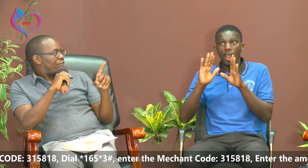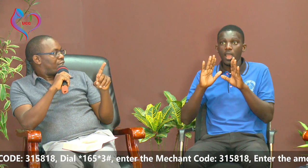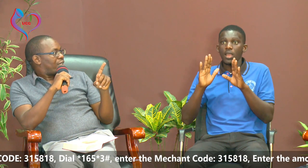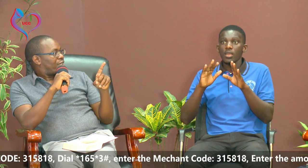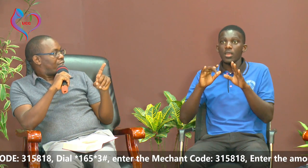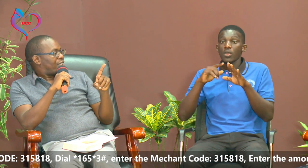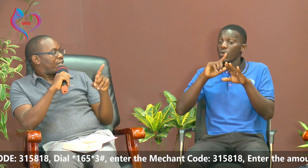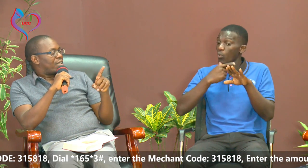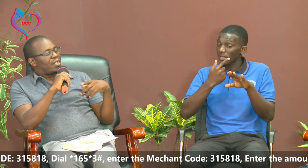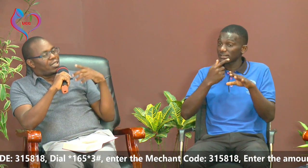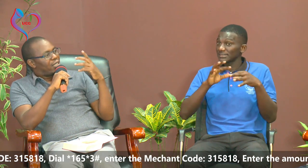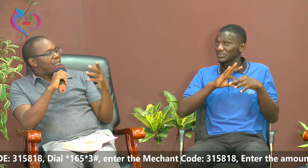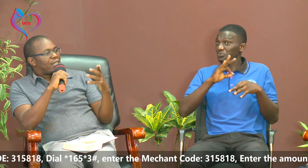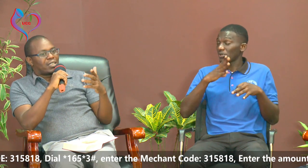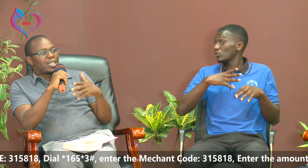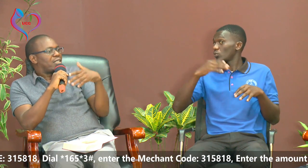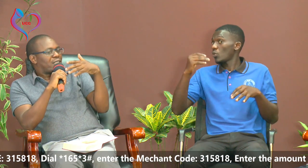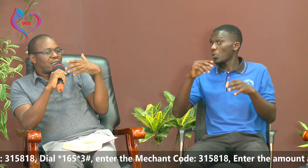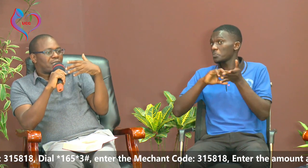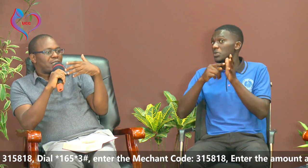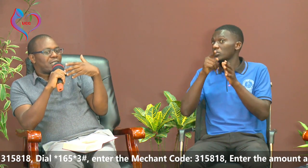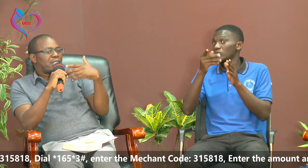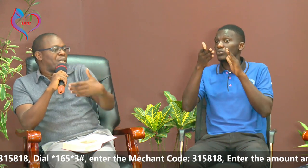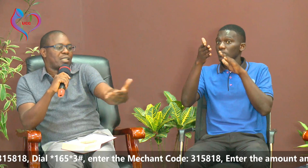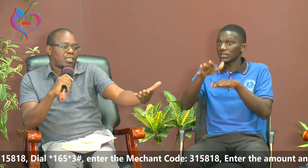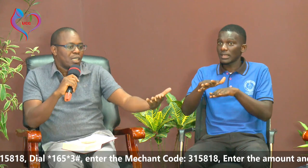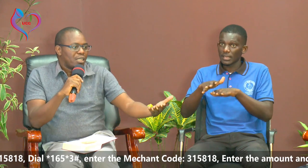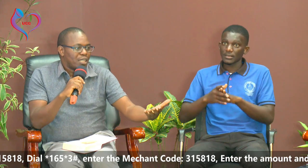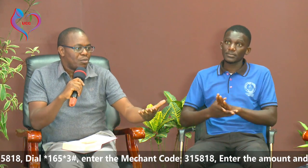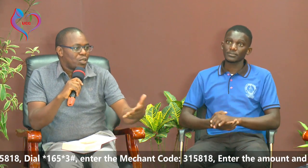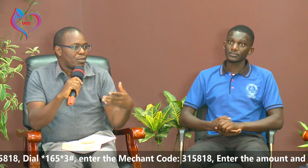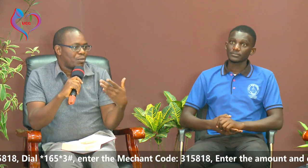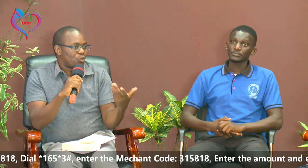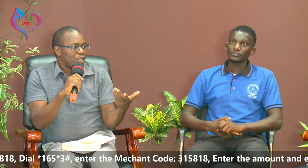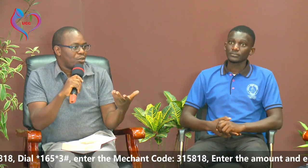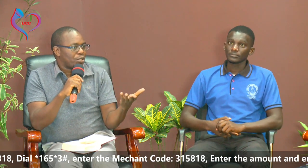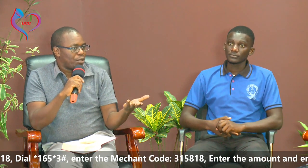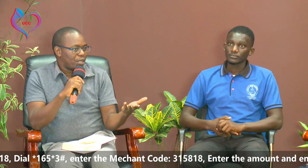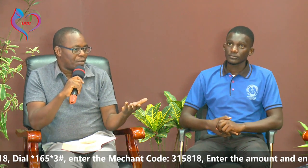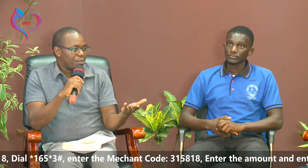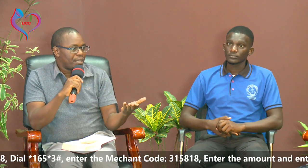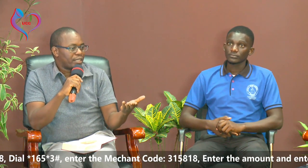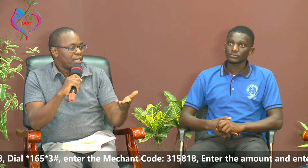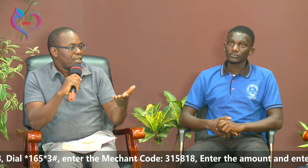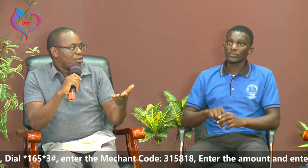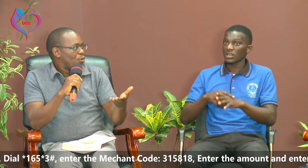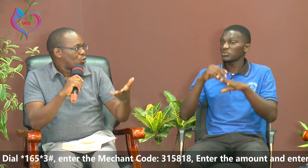tewali mu oyoguva mu muntu nga yebase. That is basic. Yeah. Uli abantu babisomesa yotya no gamba babadechi. Omuntu